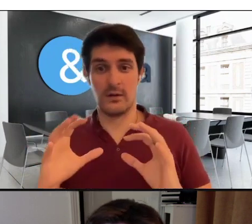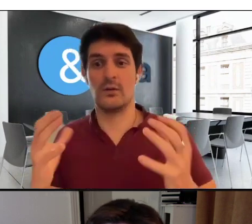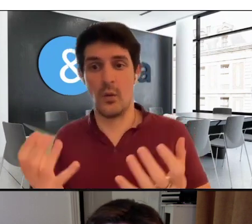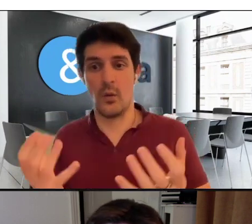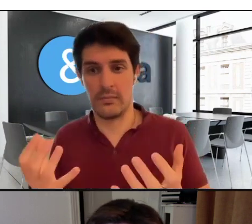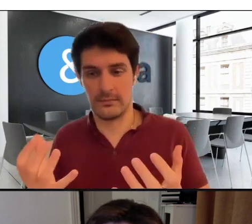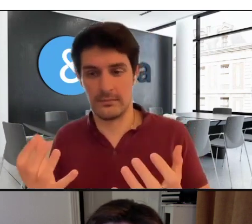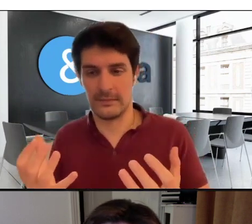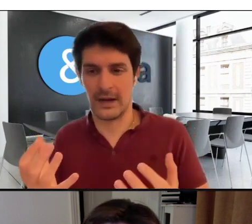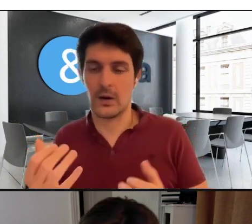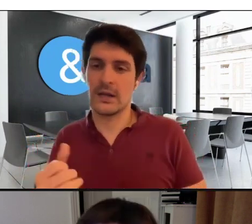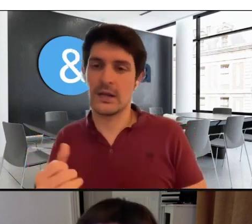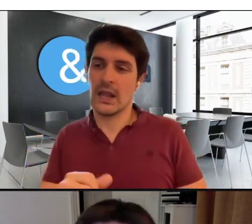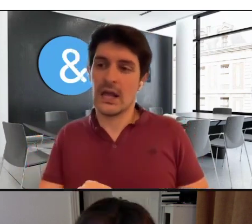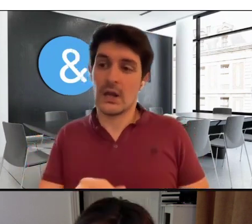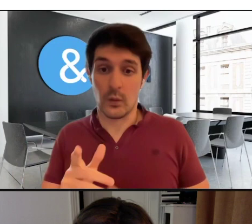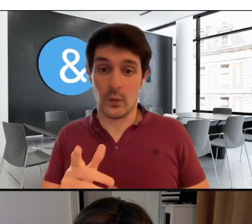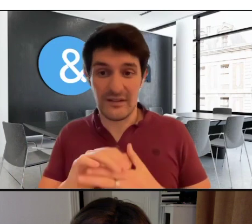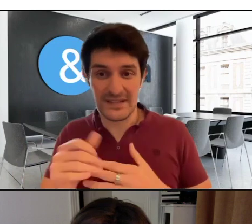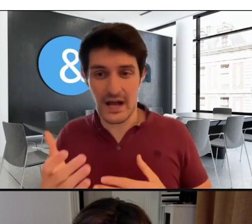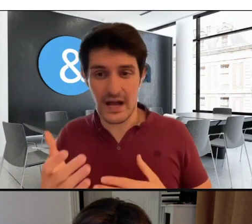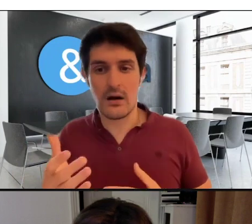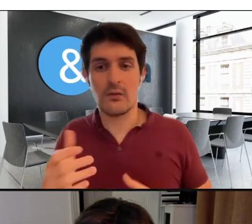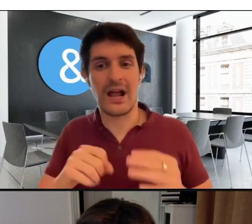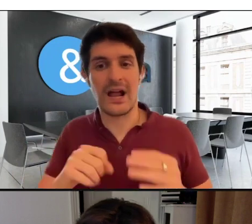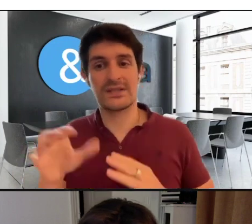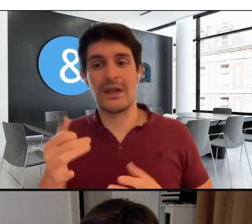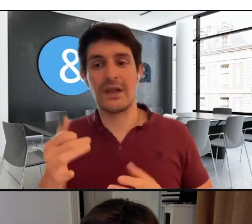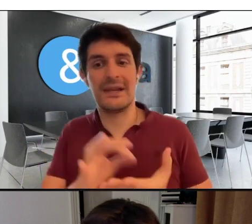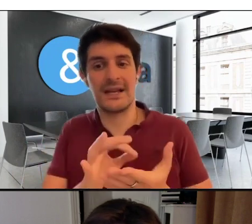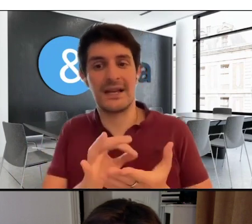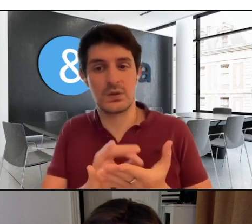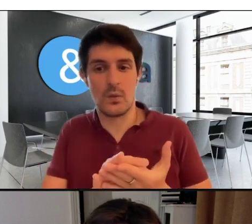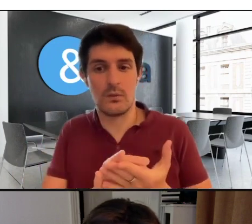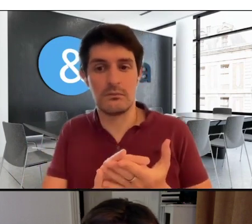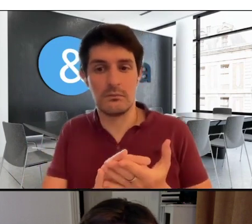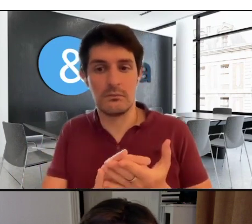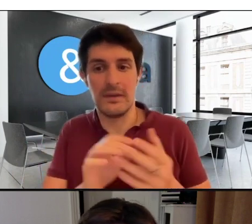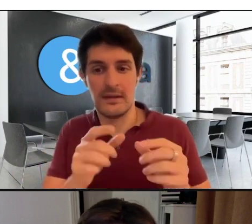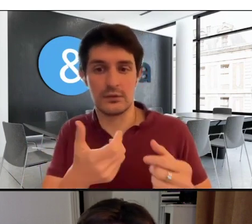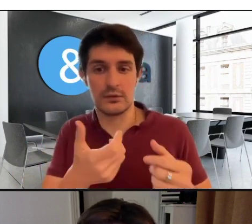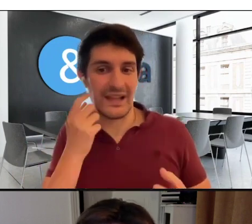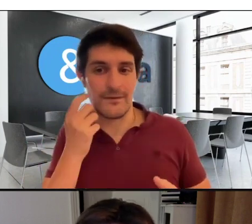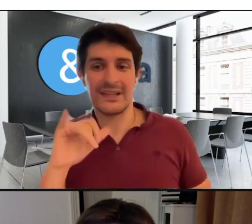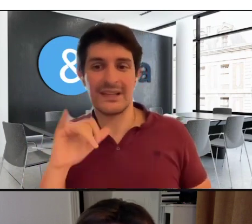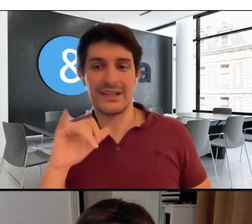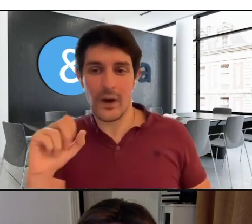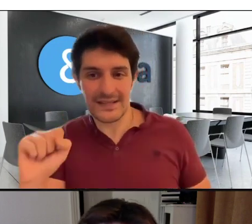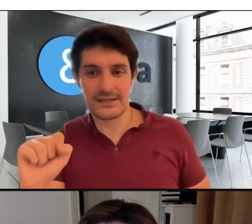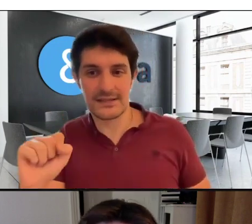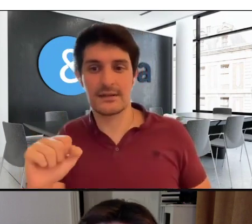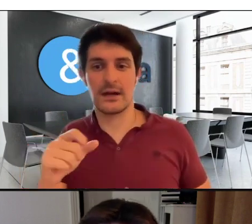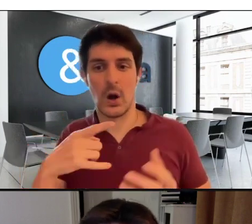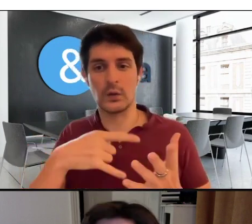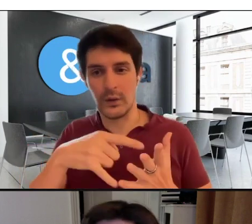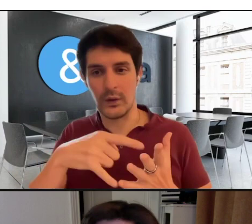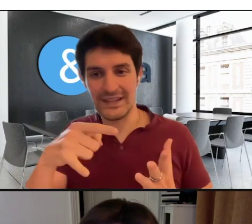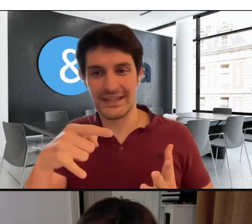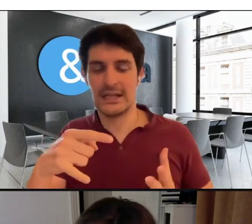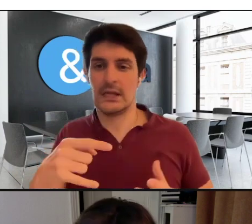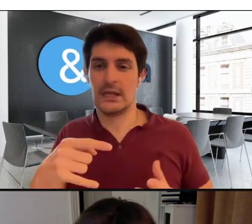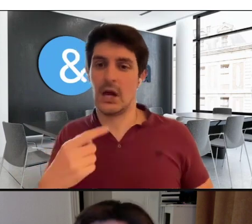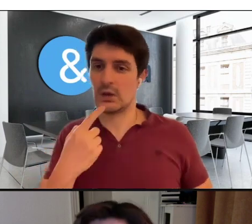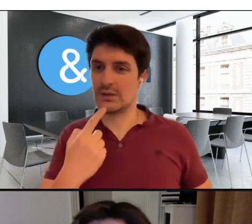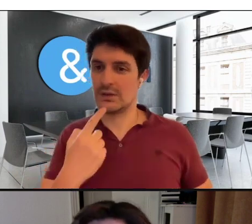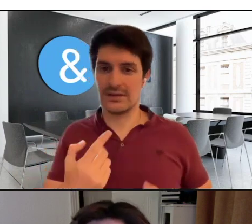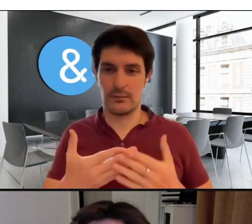groupe. Donc on a fait ça, on a lancé une application mobile sur téléphone, iOS, Android, en